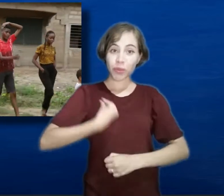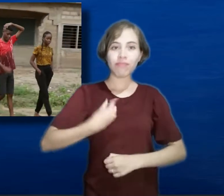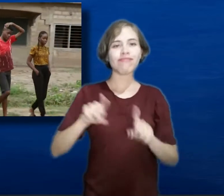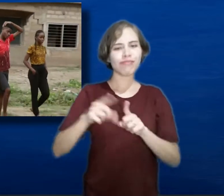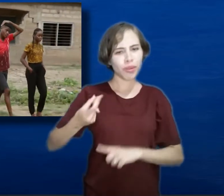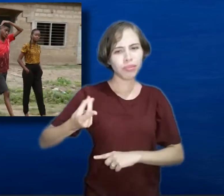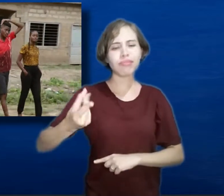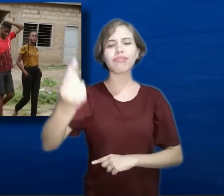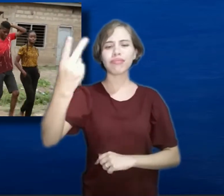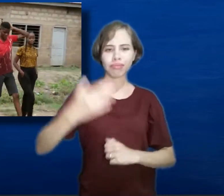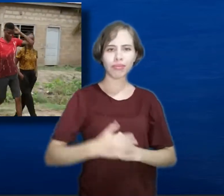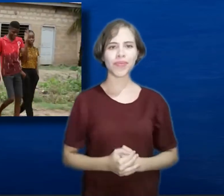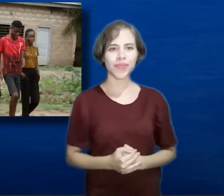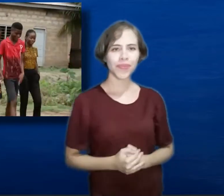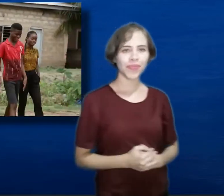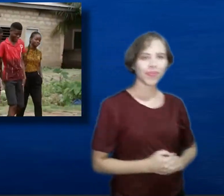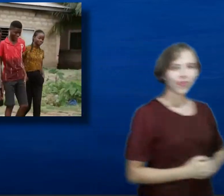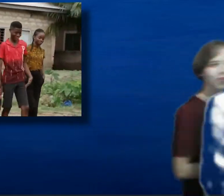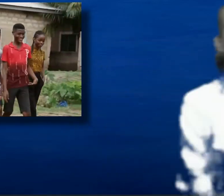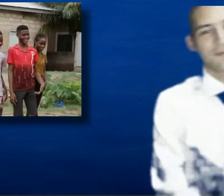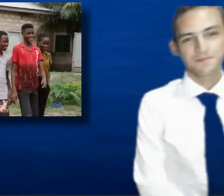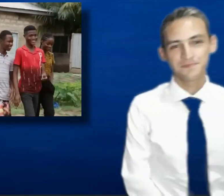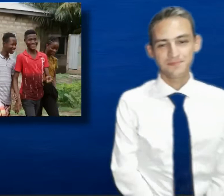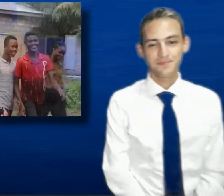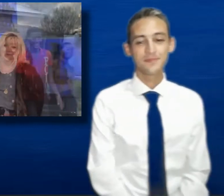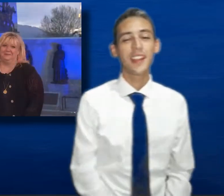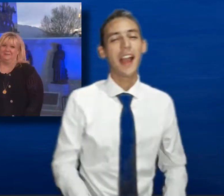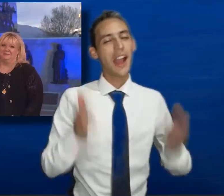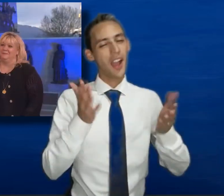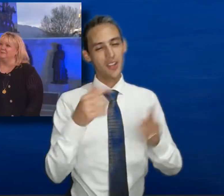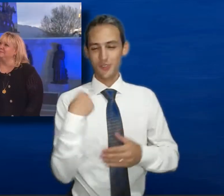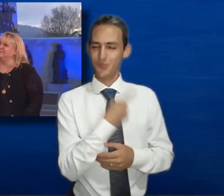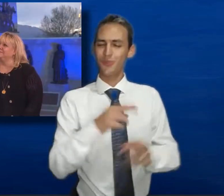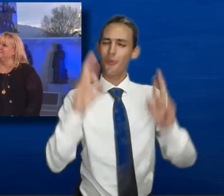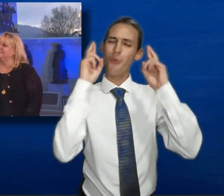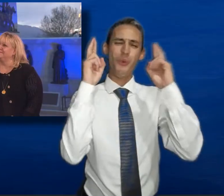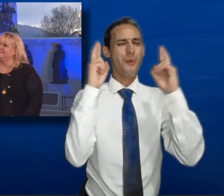complicado. É o caminho para a verdadeira felicidade nesta vida e na vida eterna.